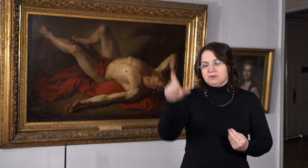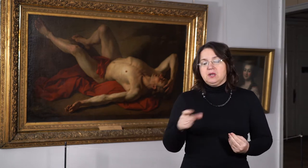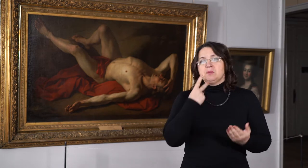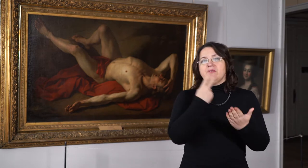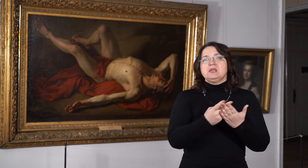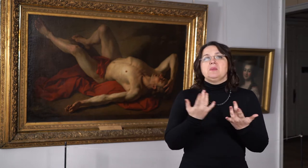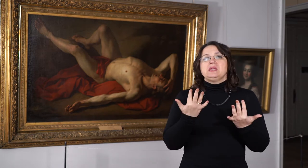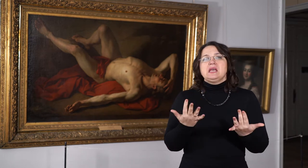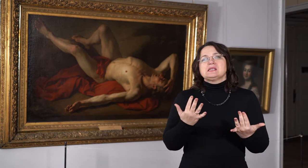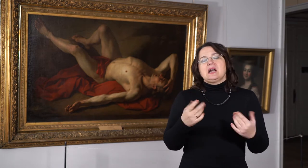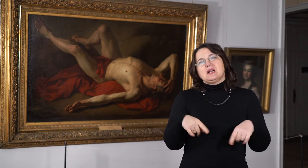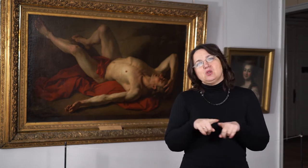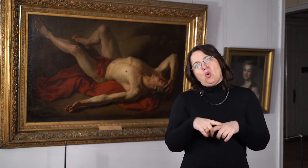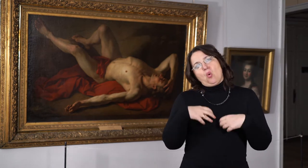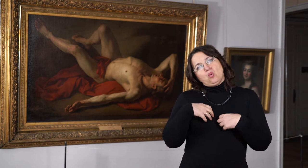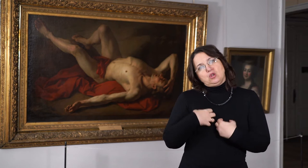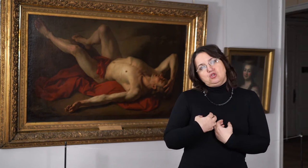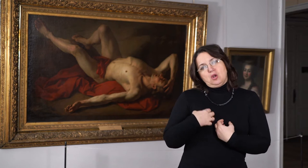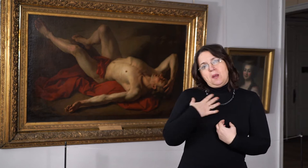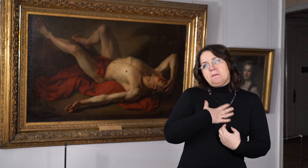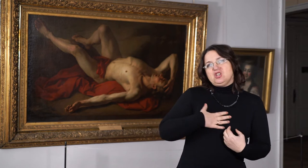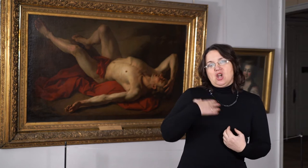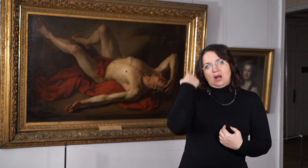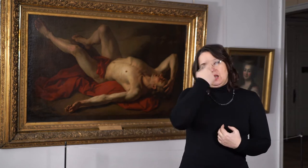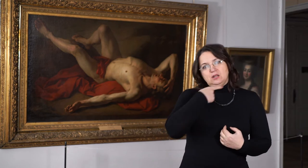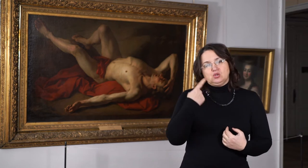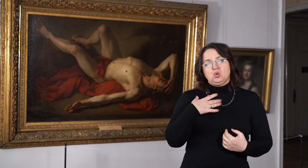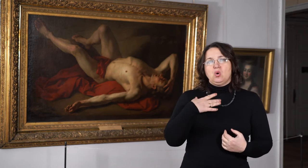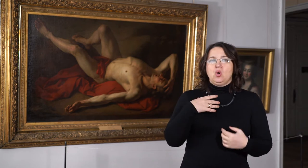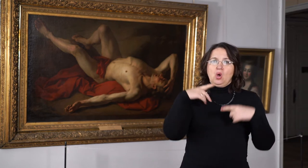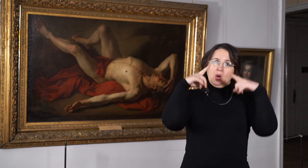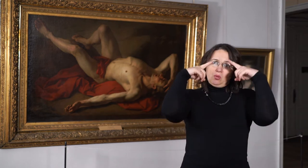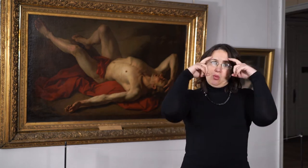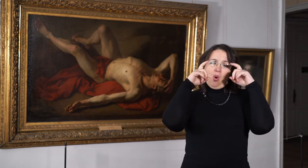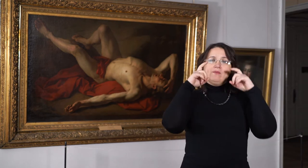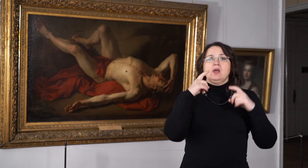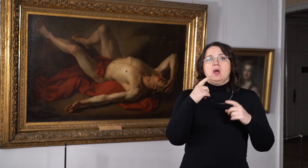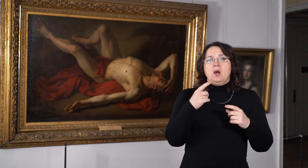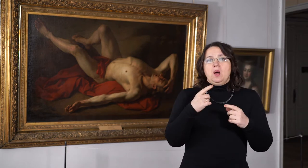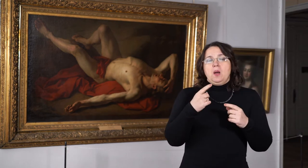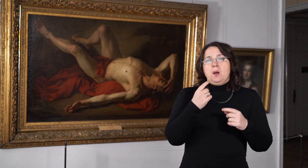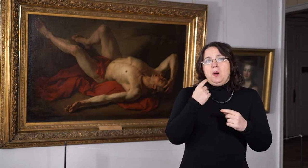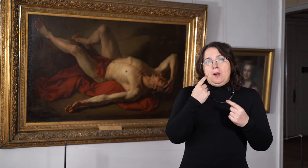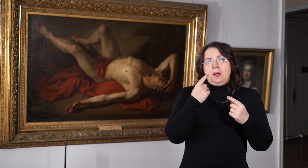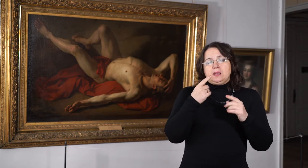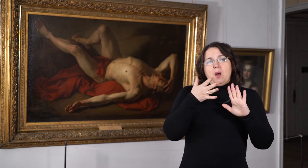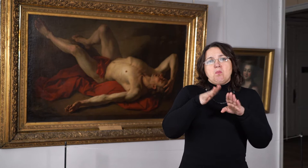несколько такое удрученное печальное лицо, грустные брови, большие наполненные печалью глаза,